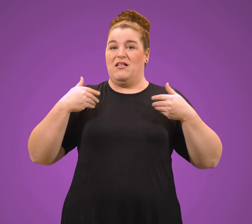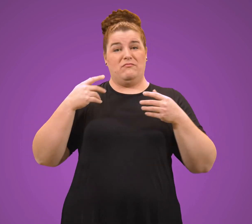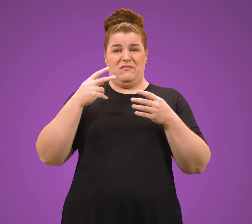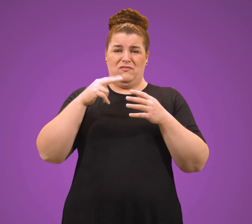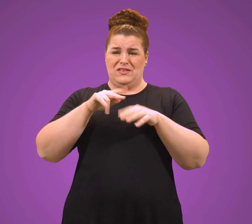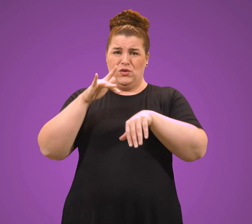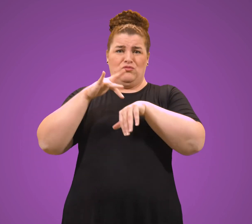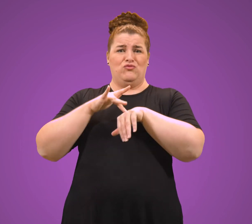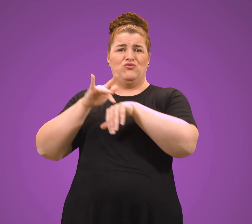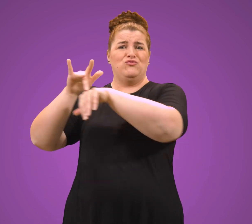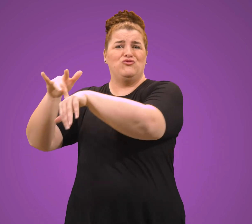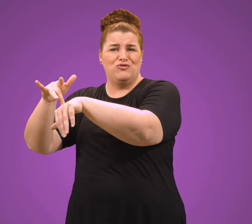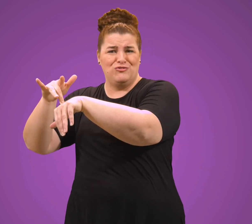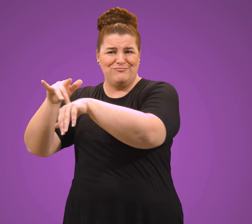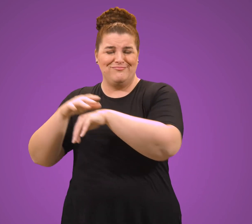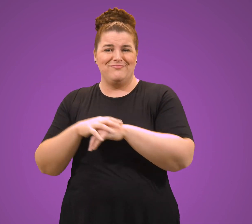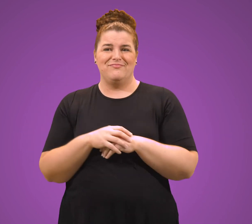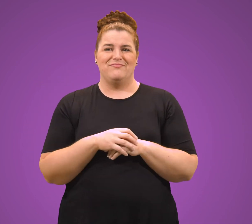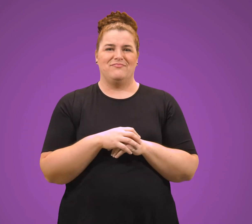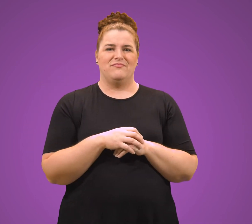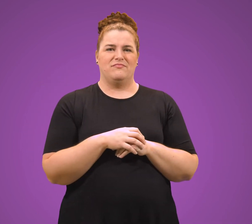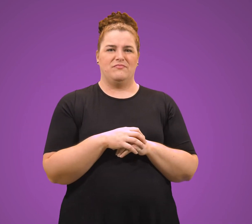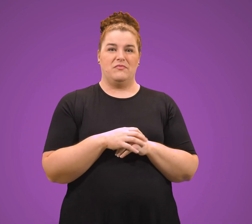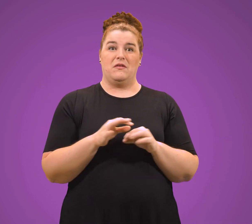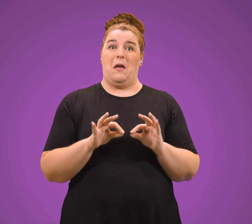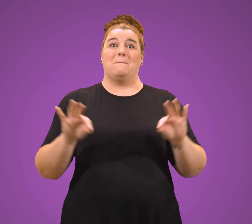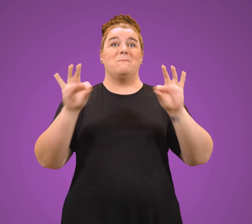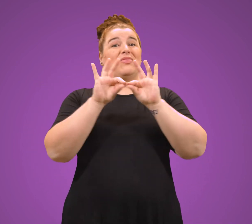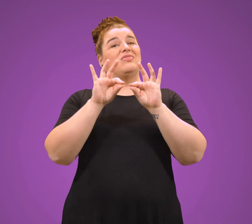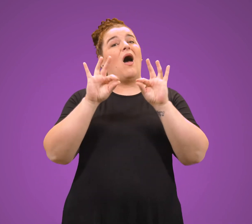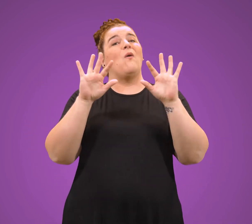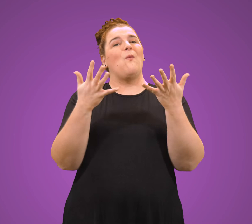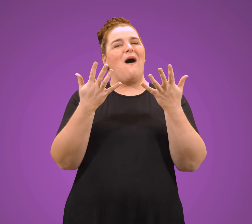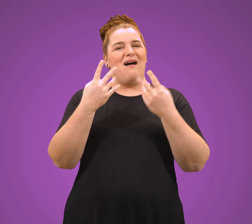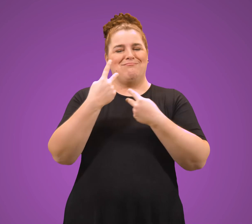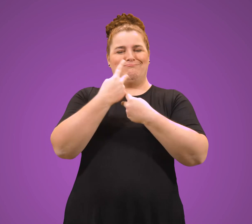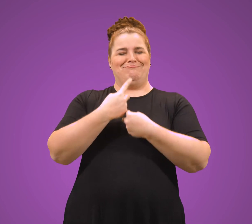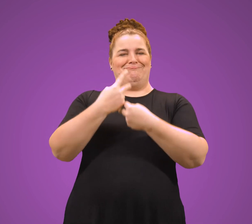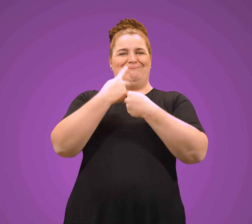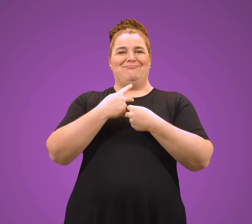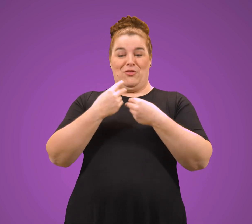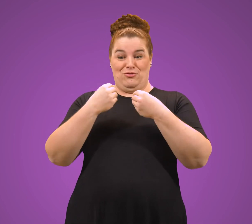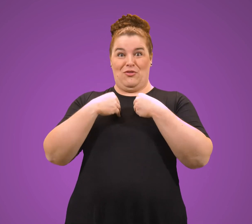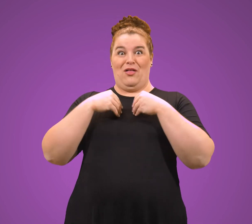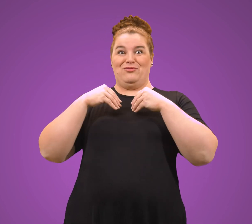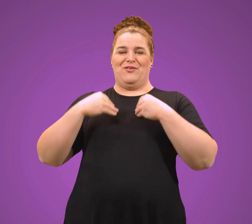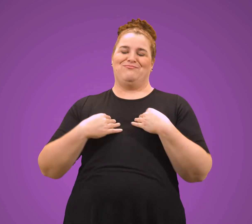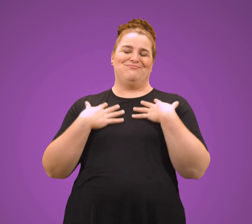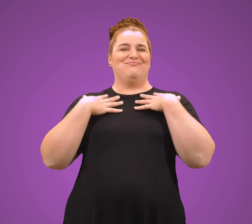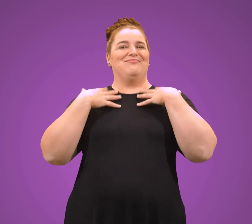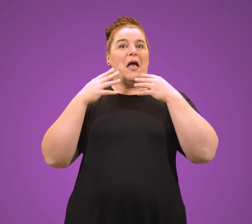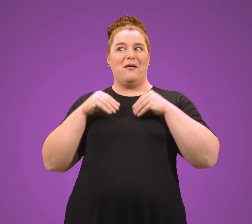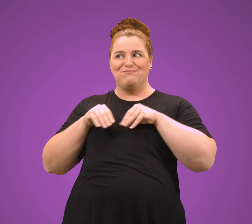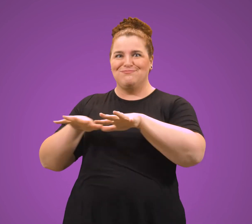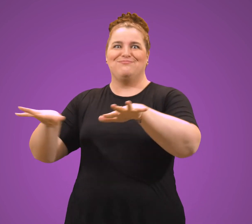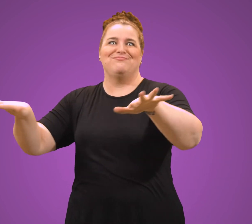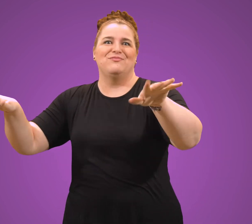Le bien-être affecte tous. Et ce qui est important, c'est de prendre soin de nous afin d'être épanouis et de